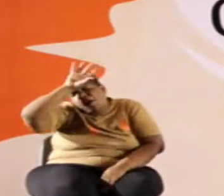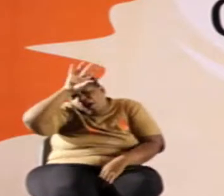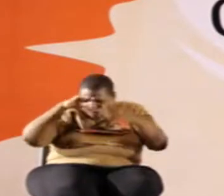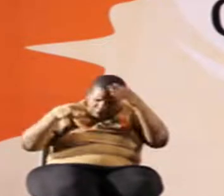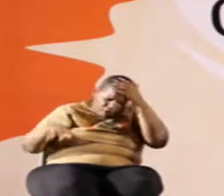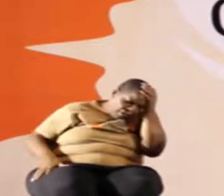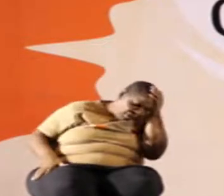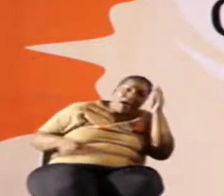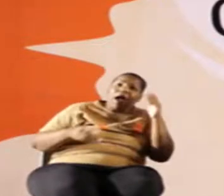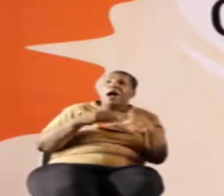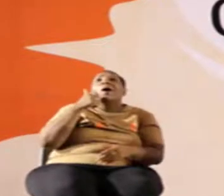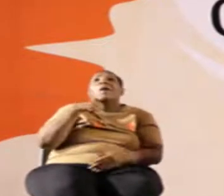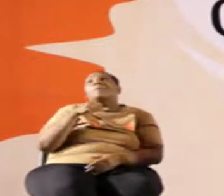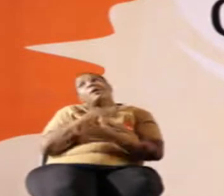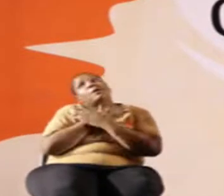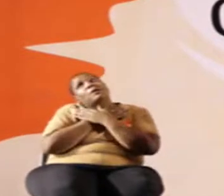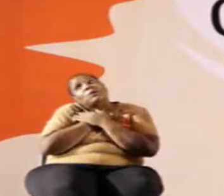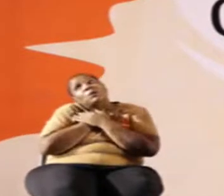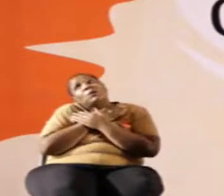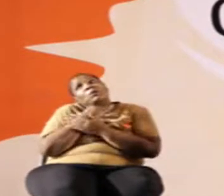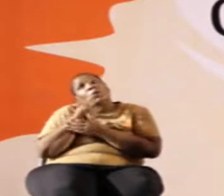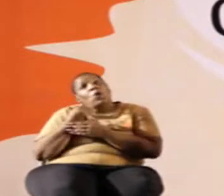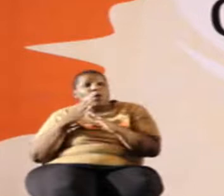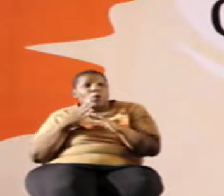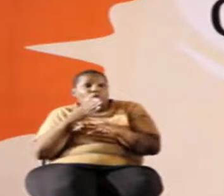tinha uma mãe que morria e